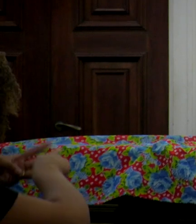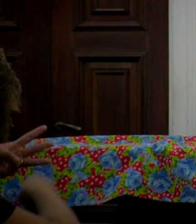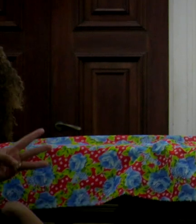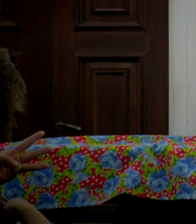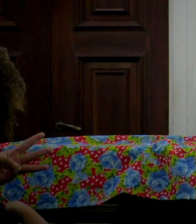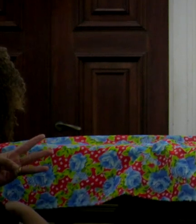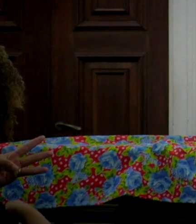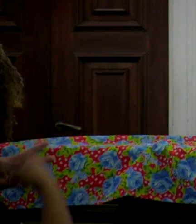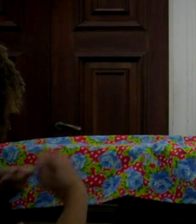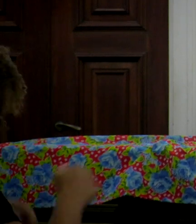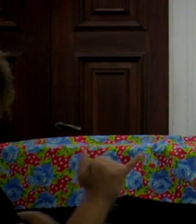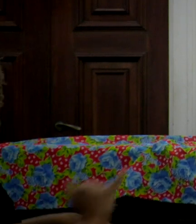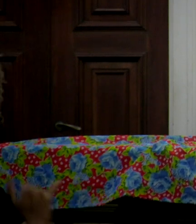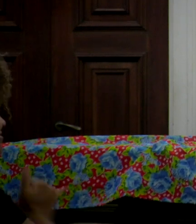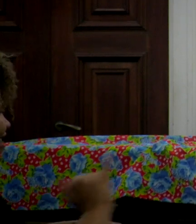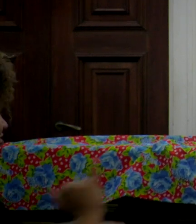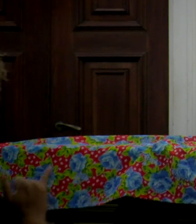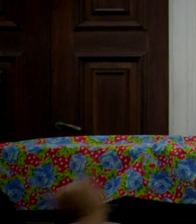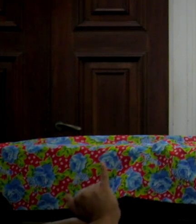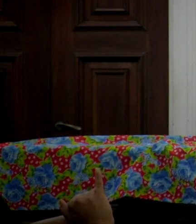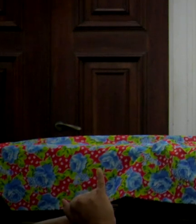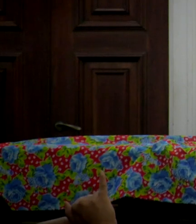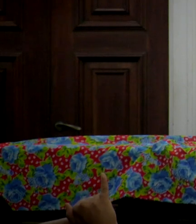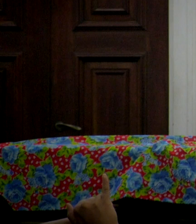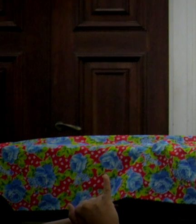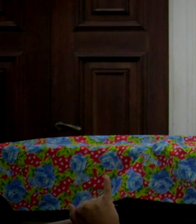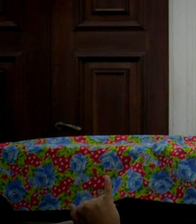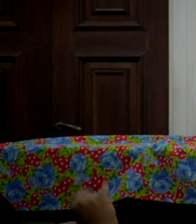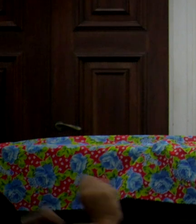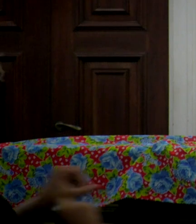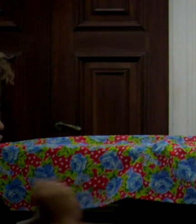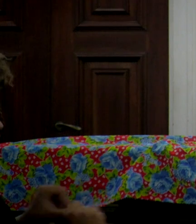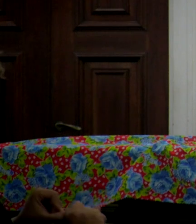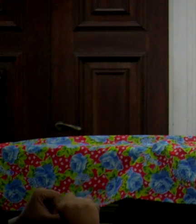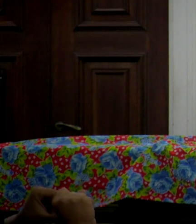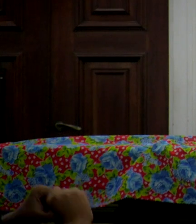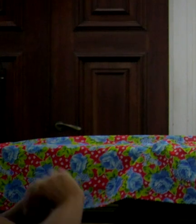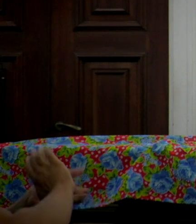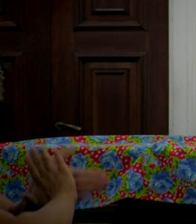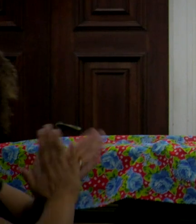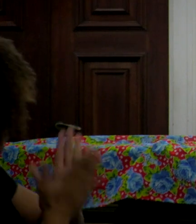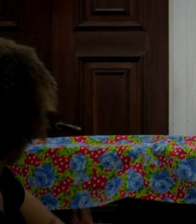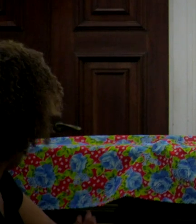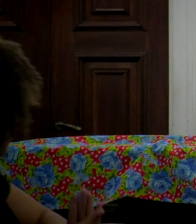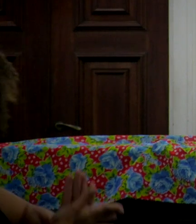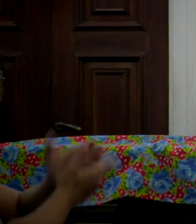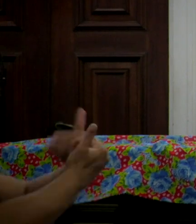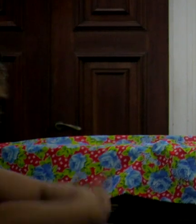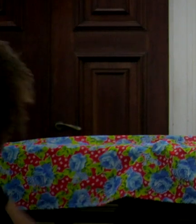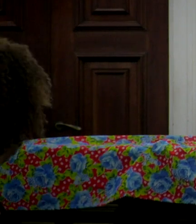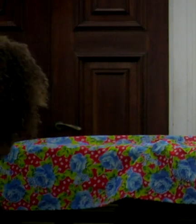estrategias para ir dejando de lado o haciendo un movimiento contrahegemónico hacia esto que es